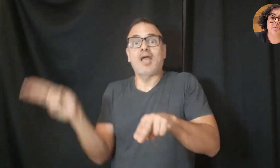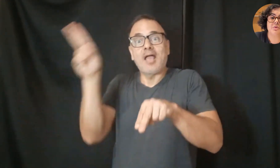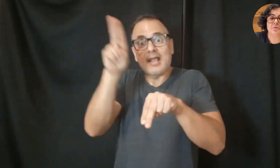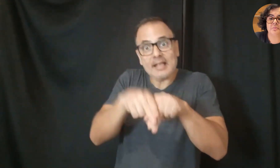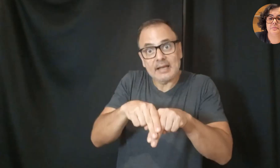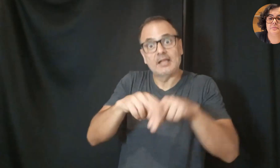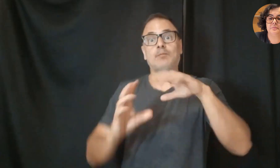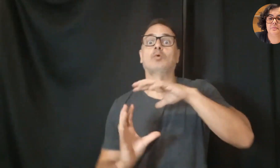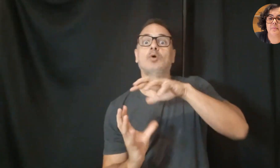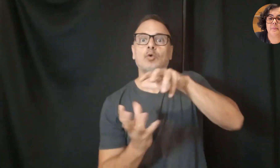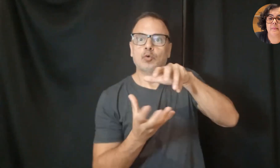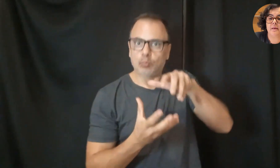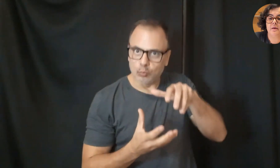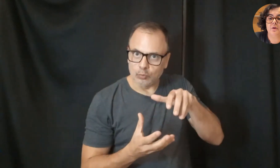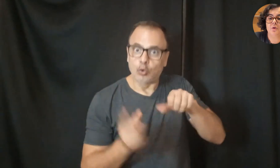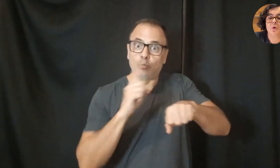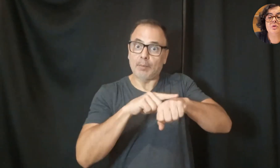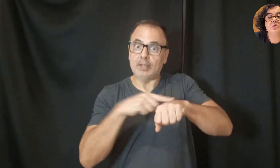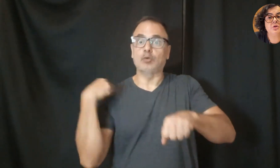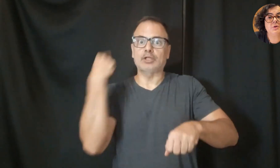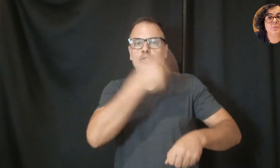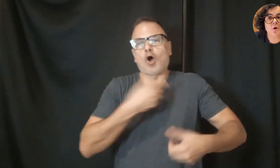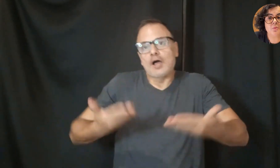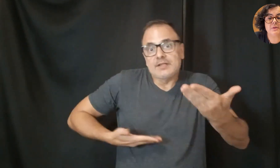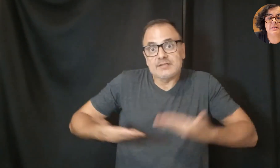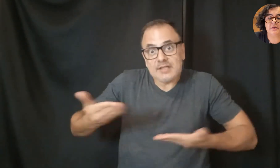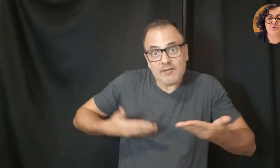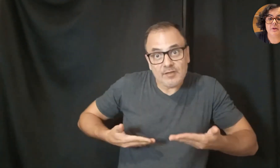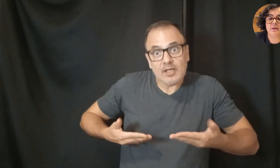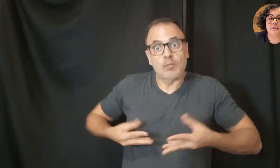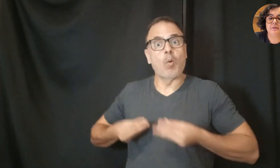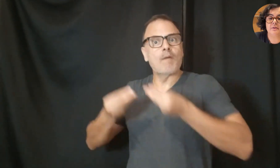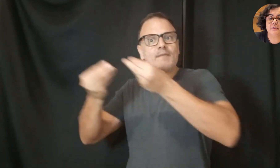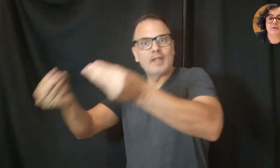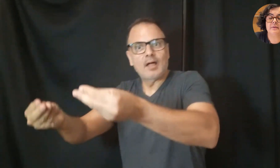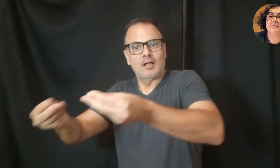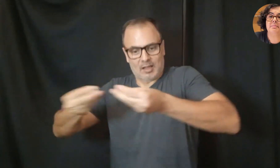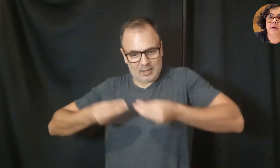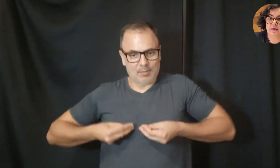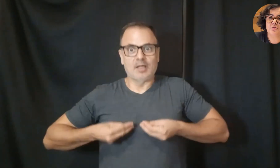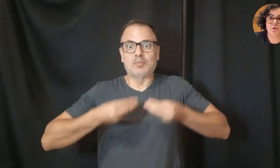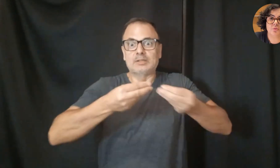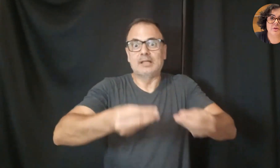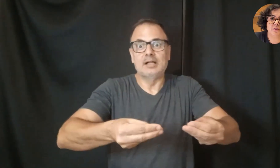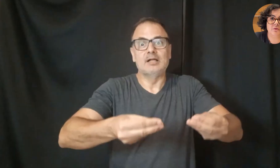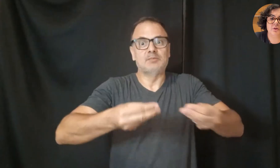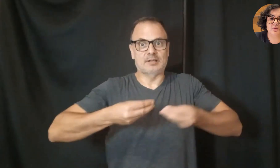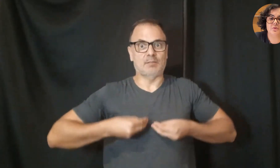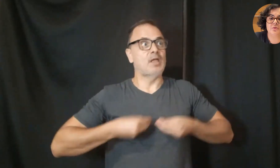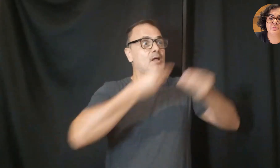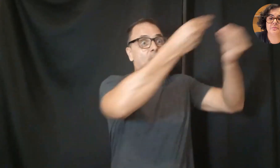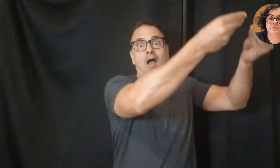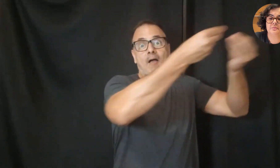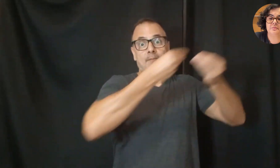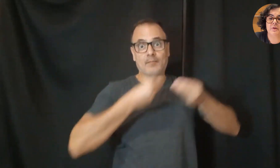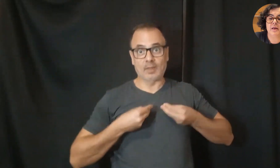reencarnarmos. Quando nos dispomos a servir, também somos servidos.